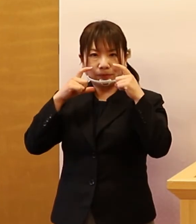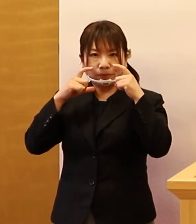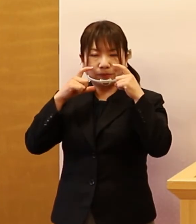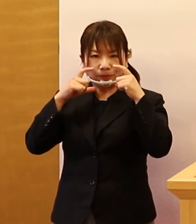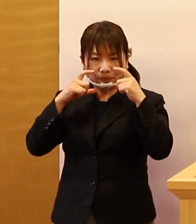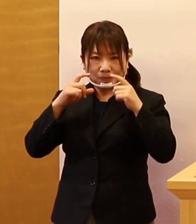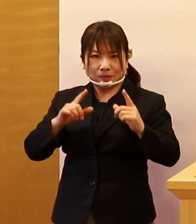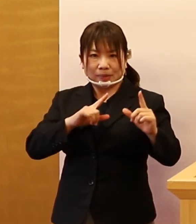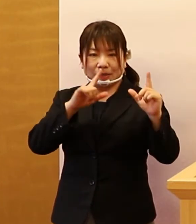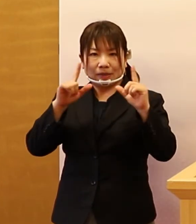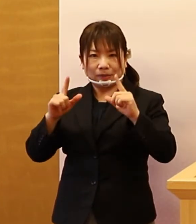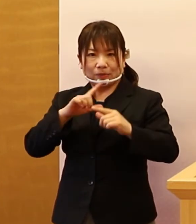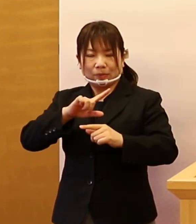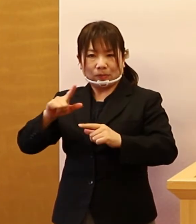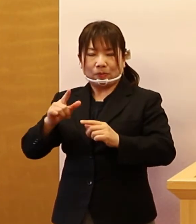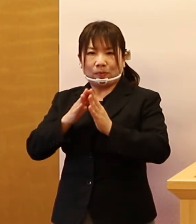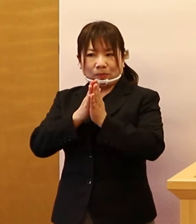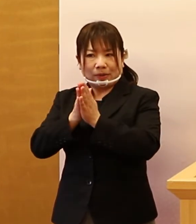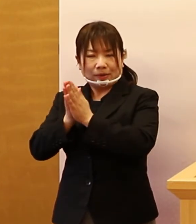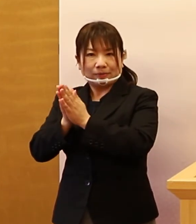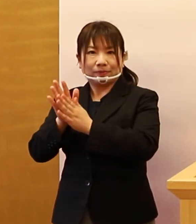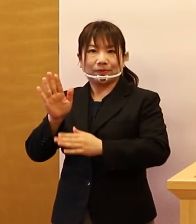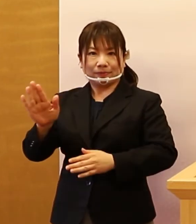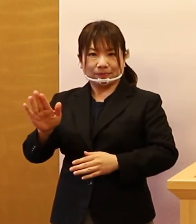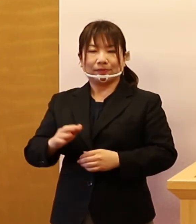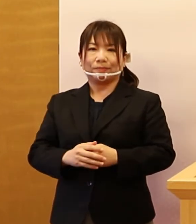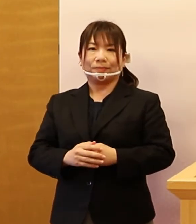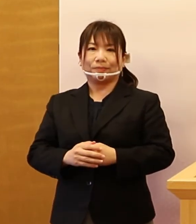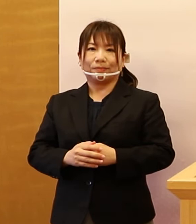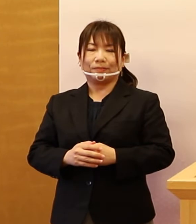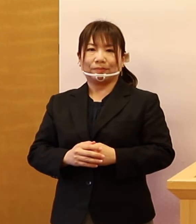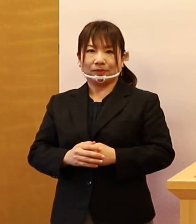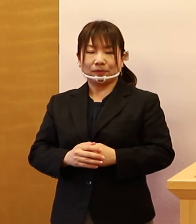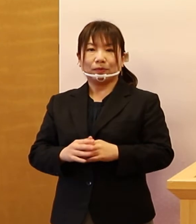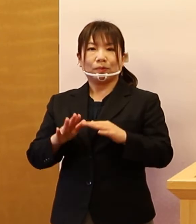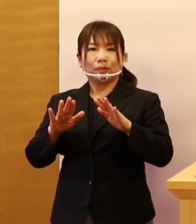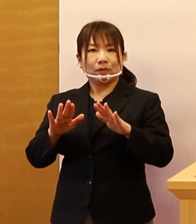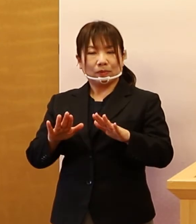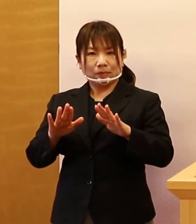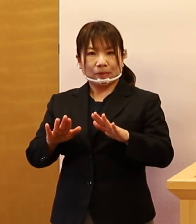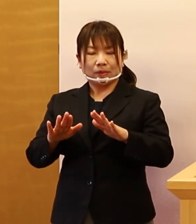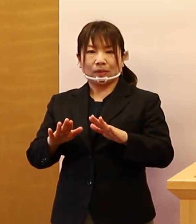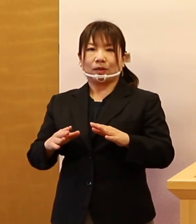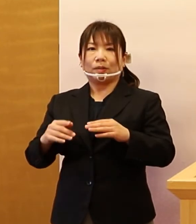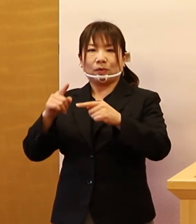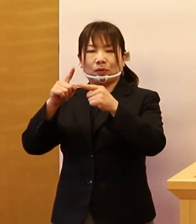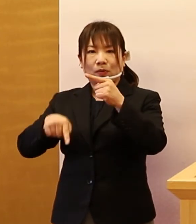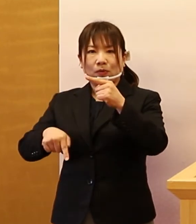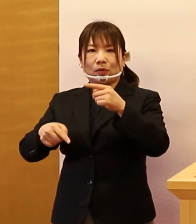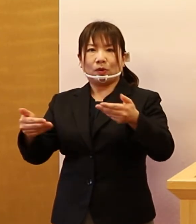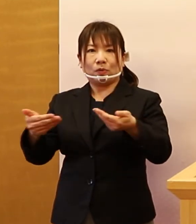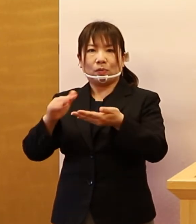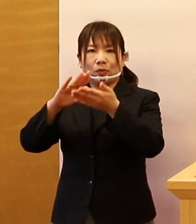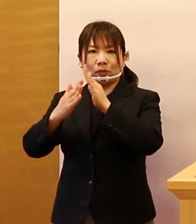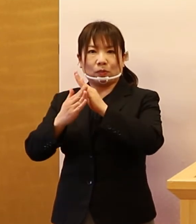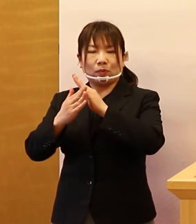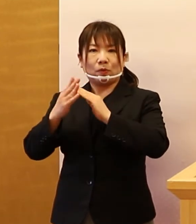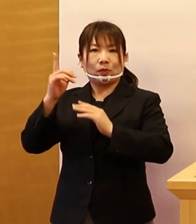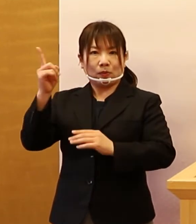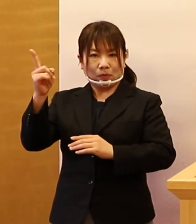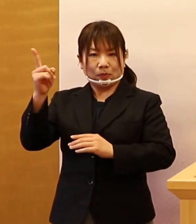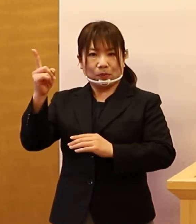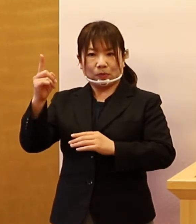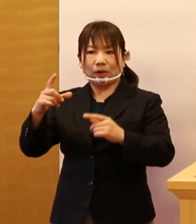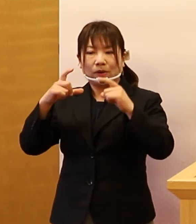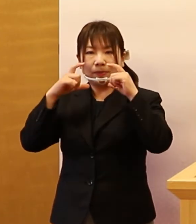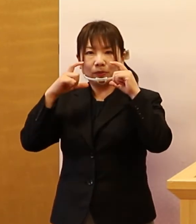協力をお願いしてまいりましたが、この度厚生労働省はマスクの着用